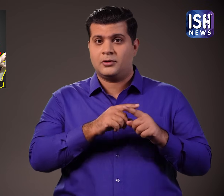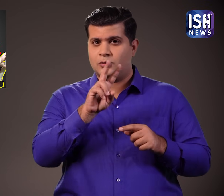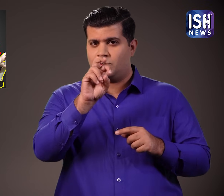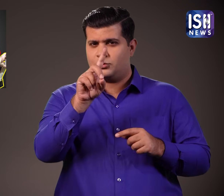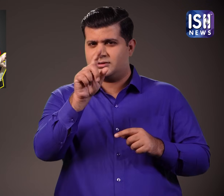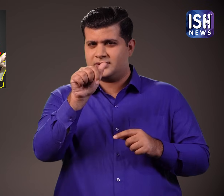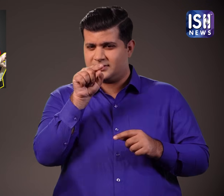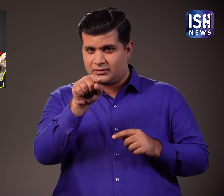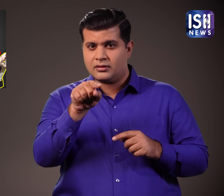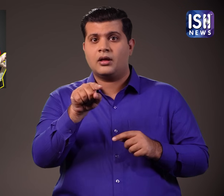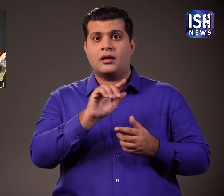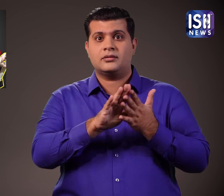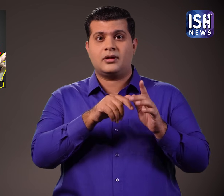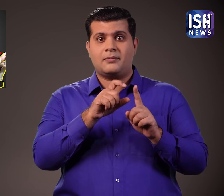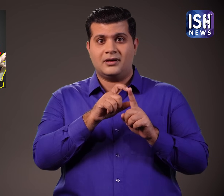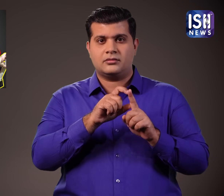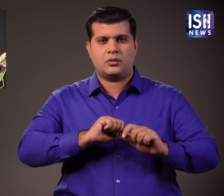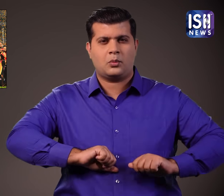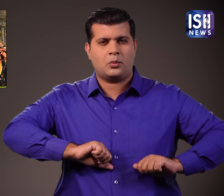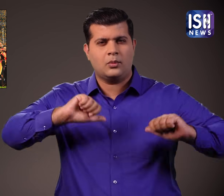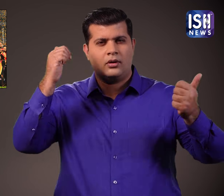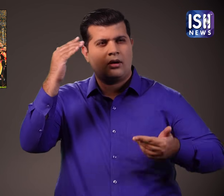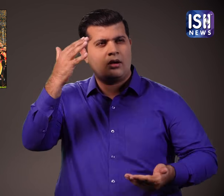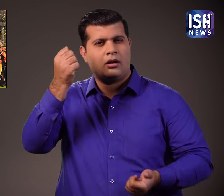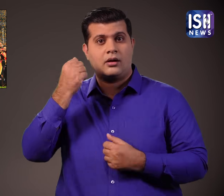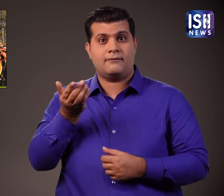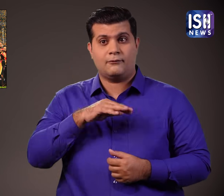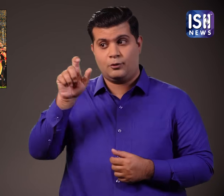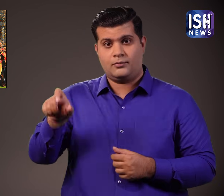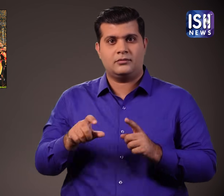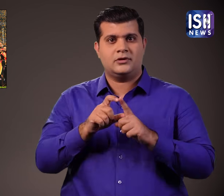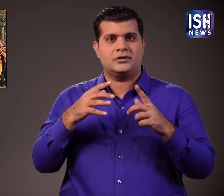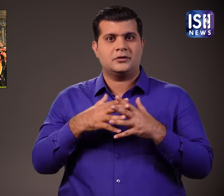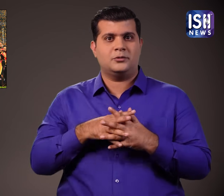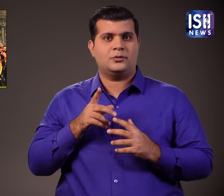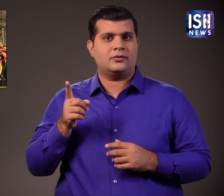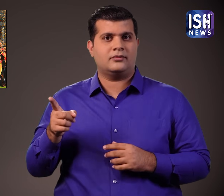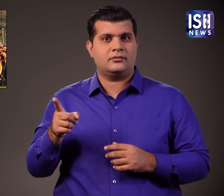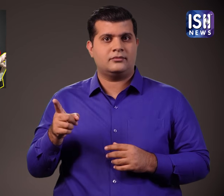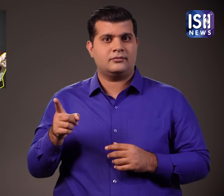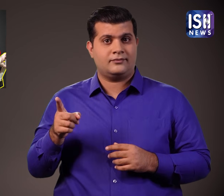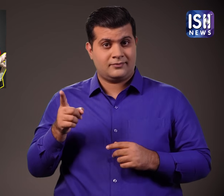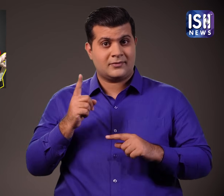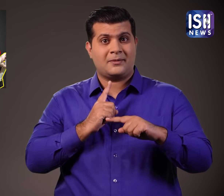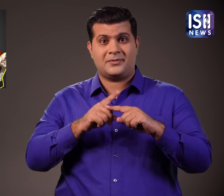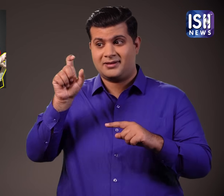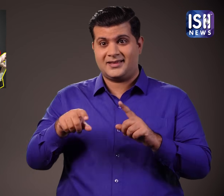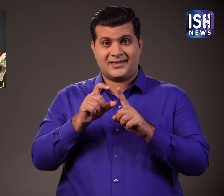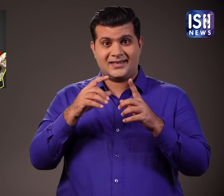वार्नर के कप्तानी में ही S.R.S. नी 2016 में अपना पहला IPL किता जीता था 4000 से अधिक